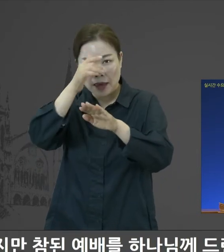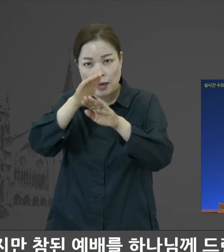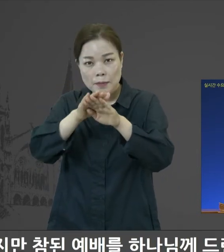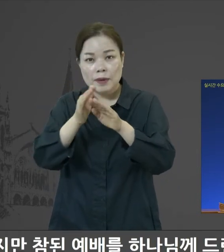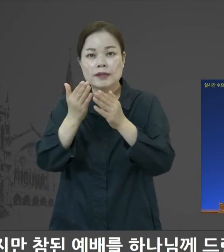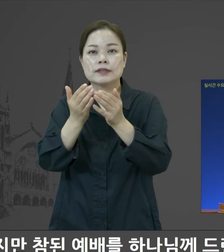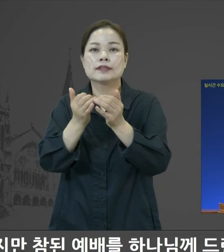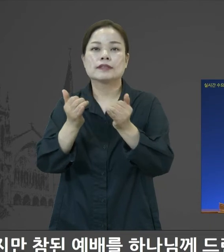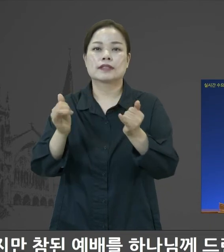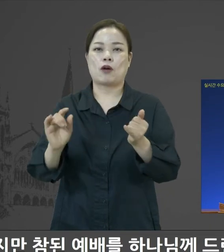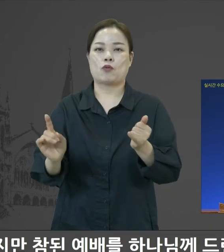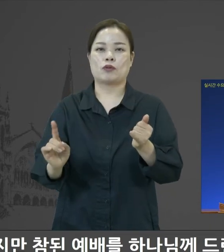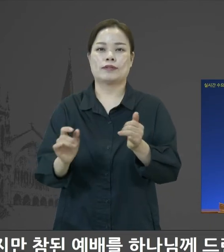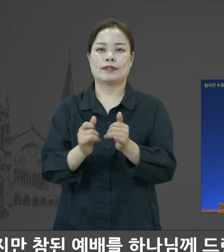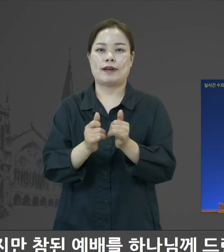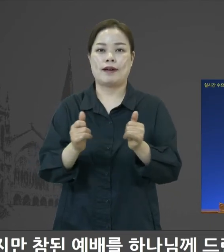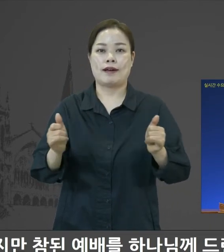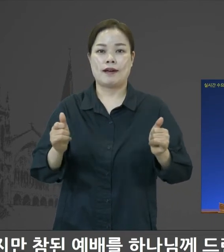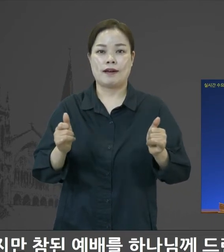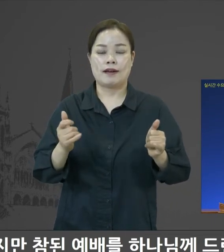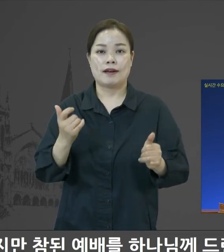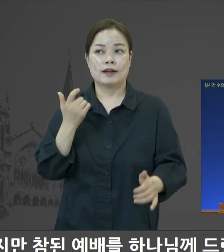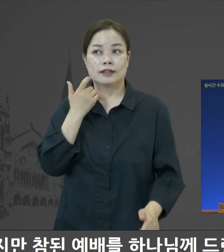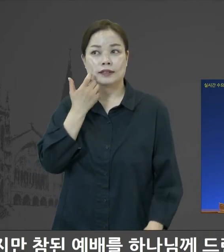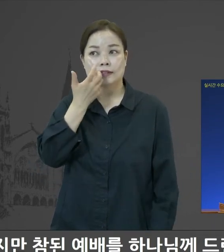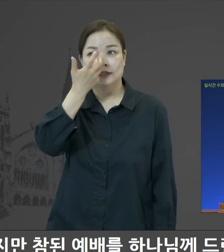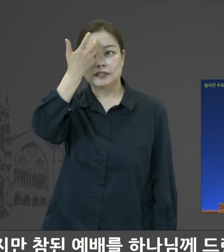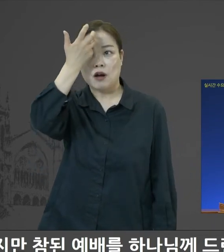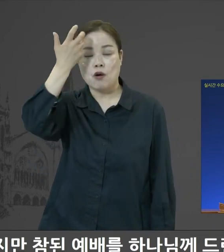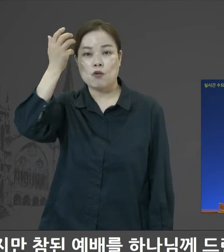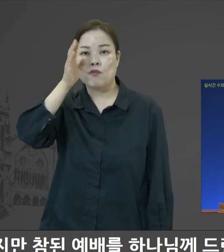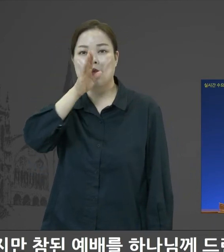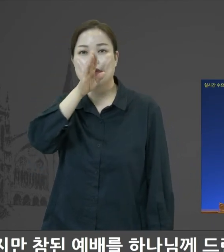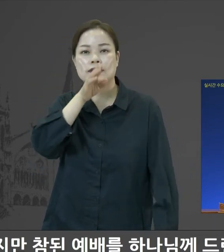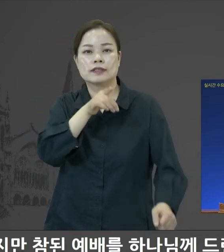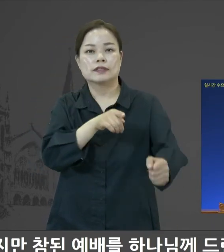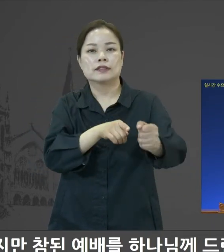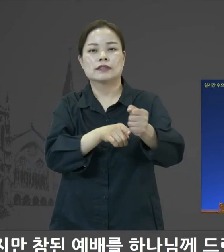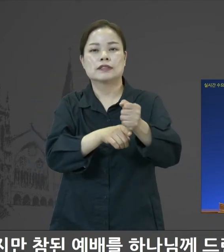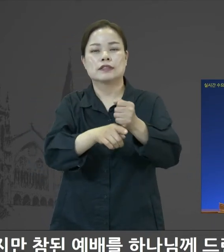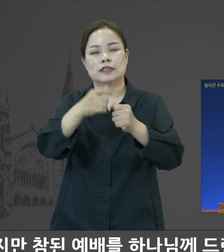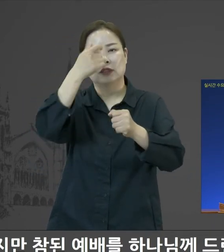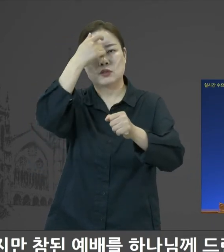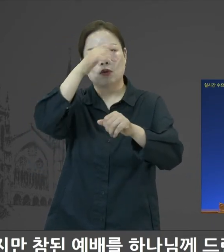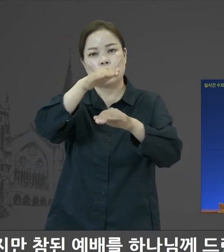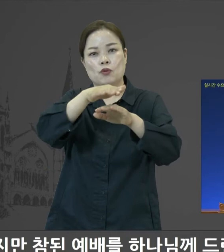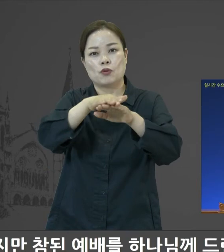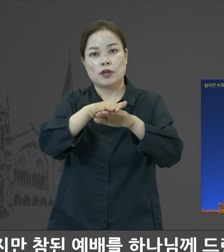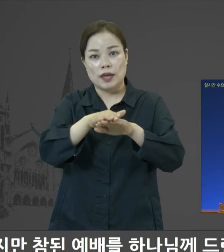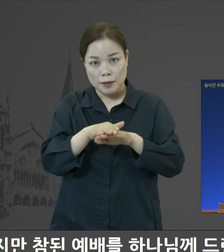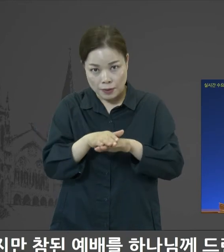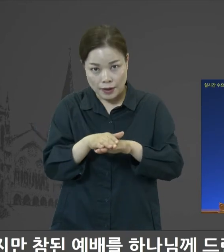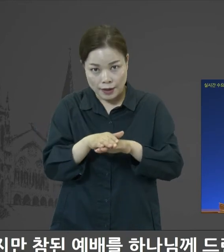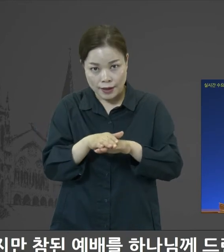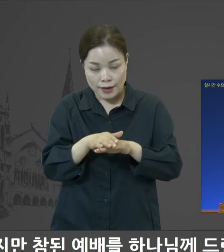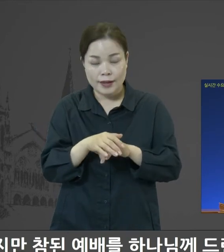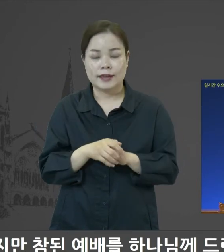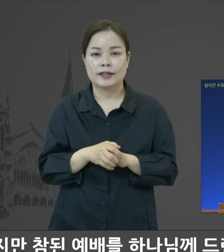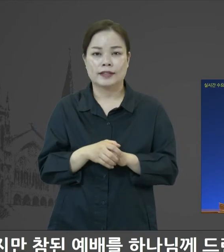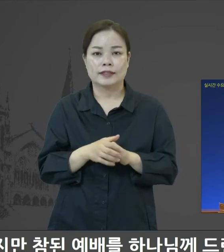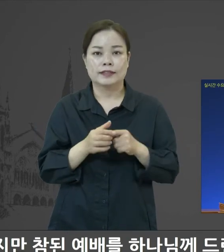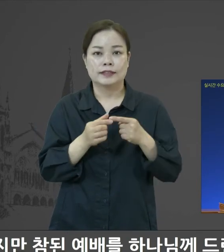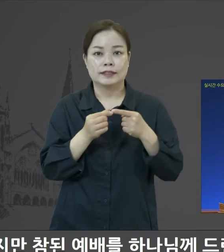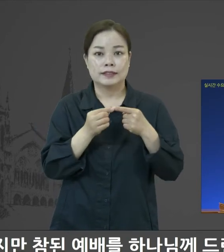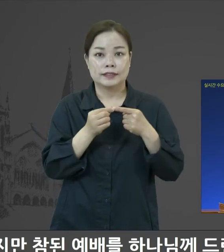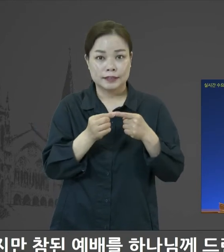어떤 자들인가? 영과 진리로 예배하는 자들. 먼저 영으로 드리는 예배는